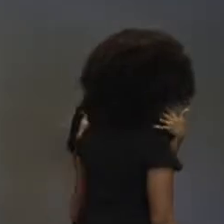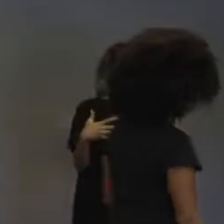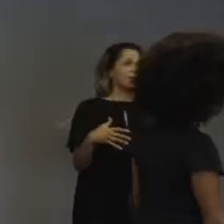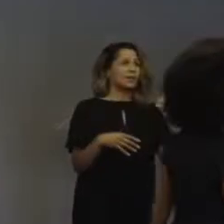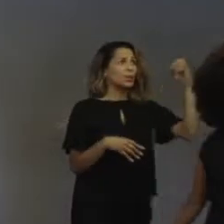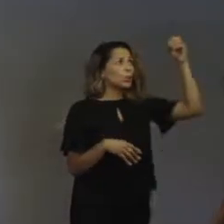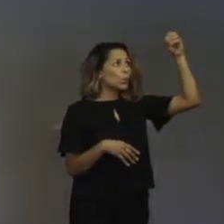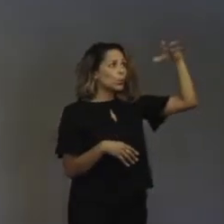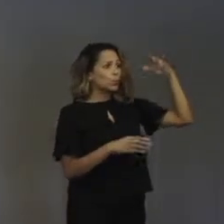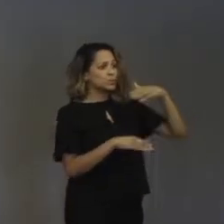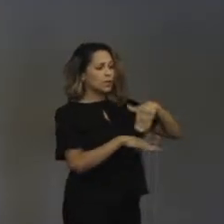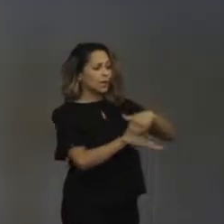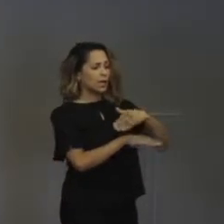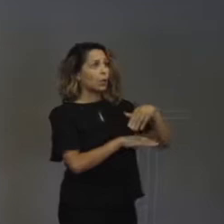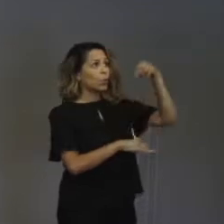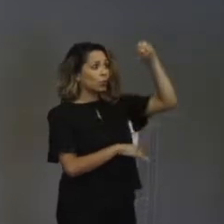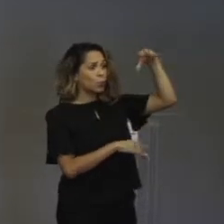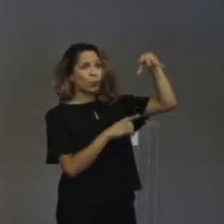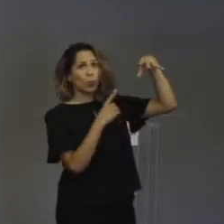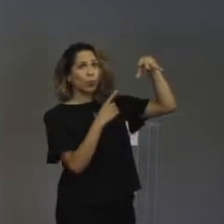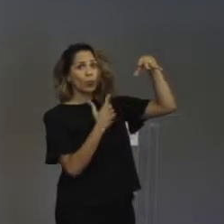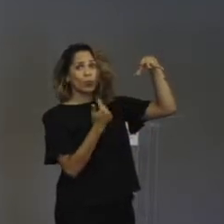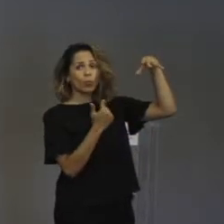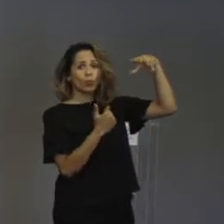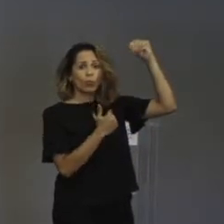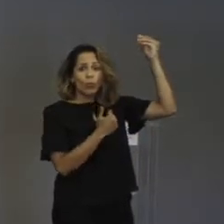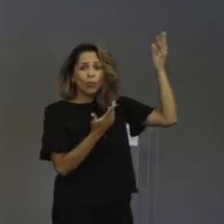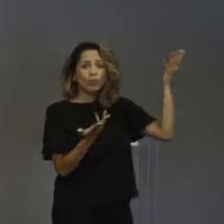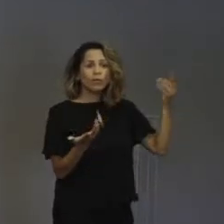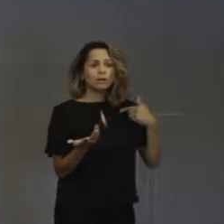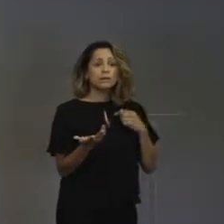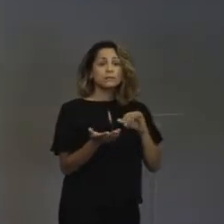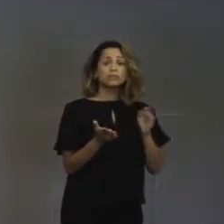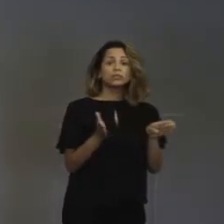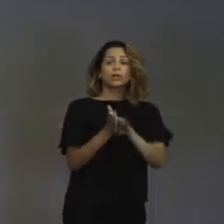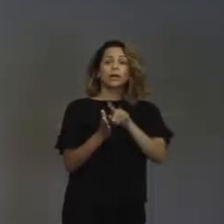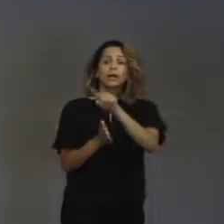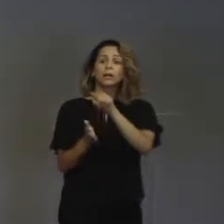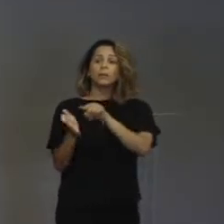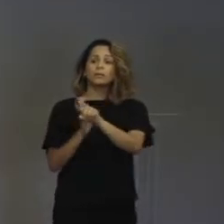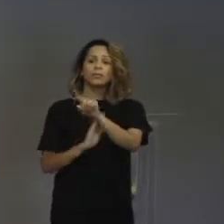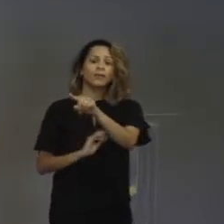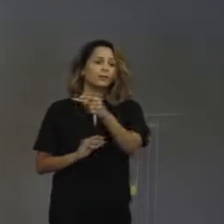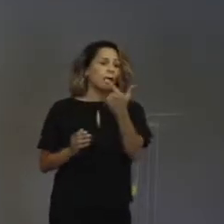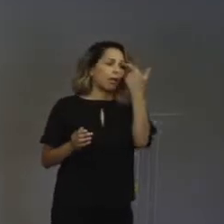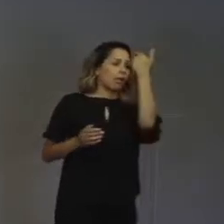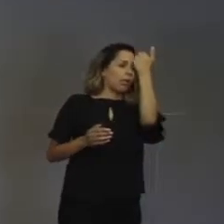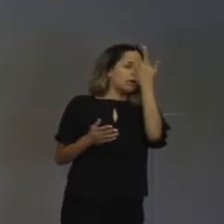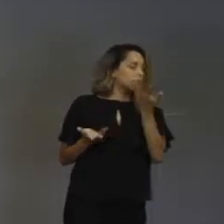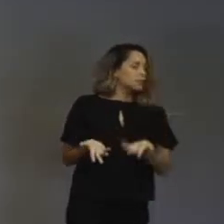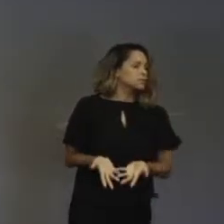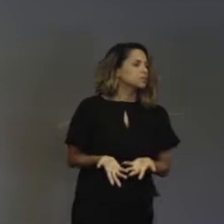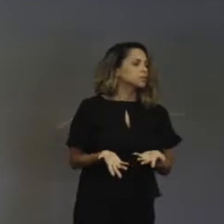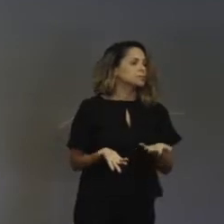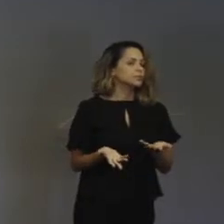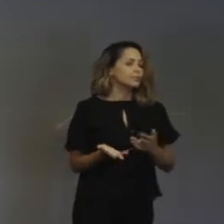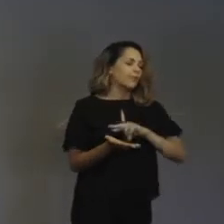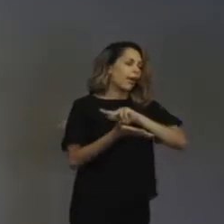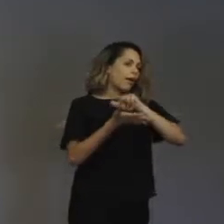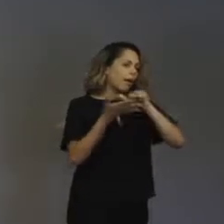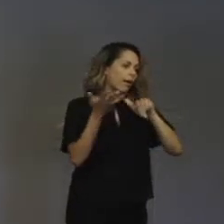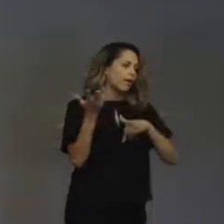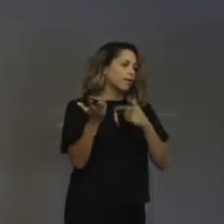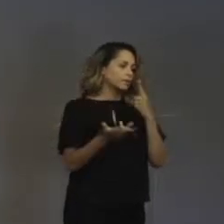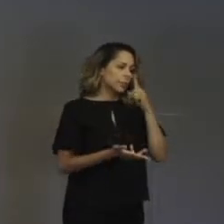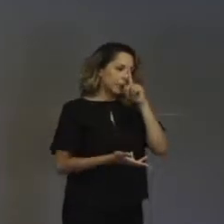na minha rua, mas eu não sei chegar lá, eu vou perguntar, vão descobrir que eu não sou de lá e aí eu vou ser assaltada. Então, é uma questão